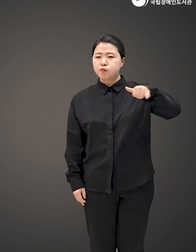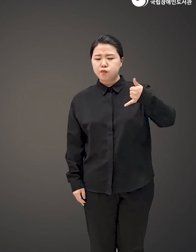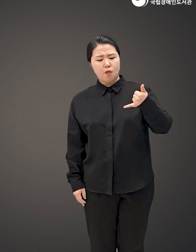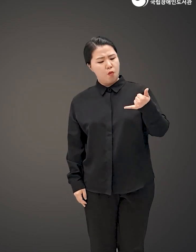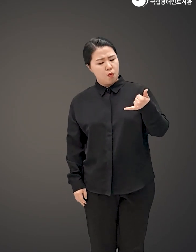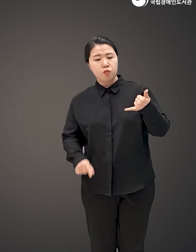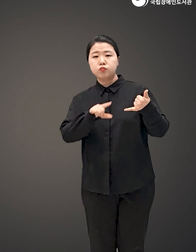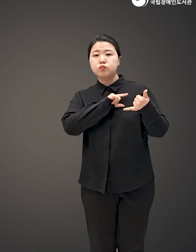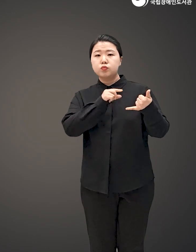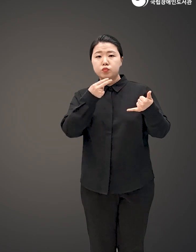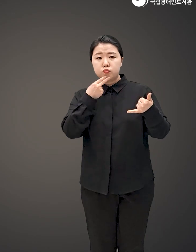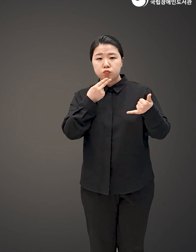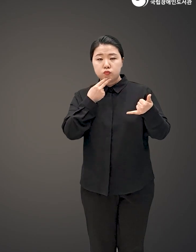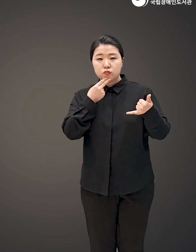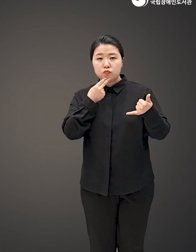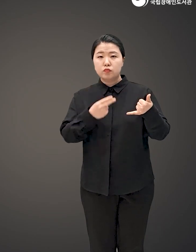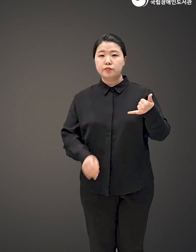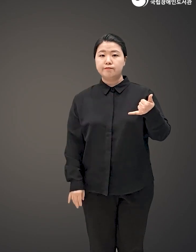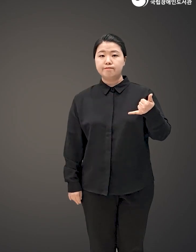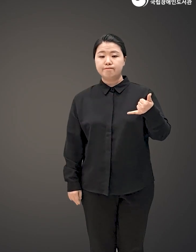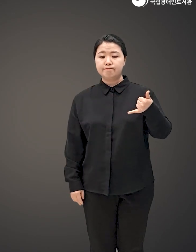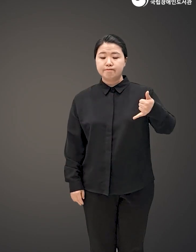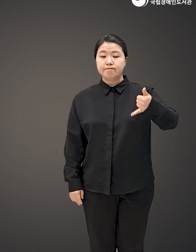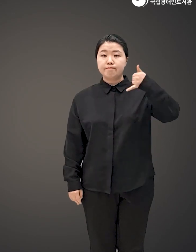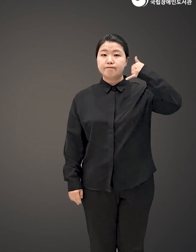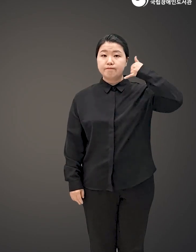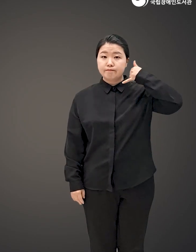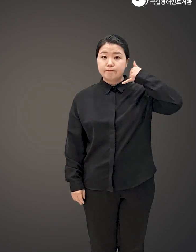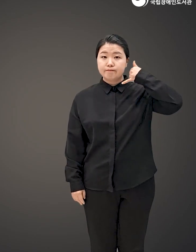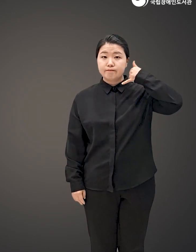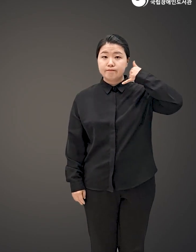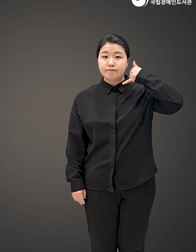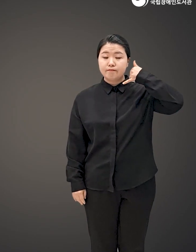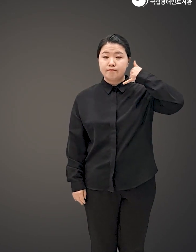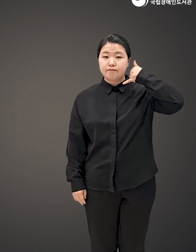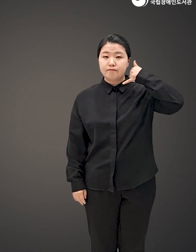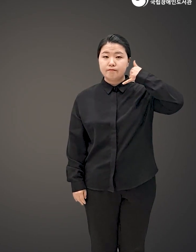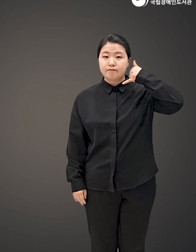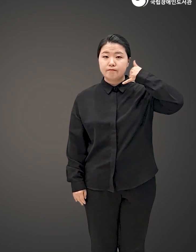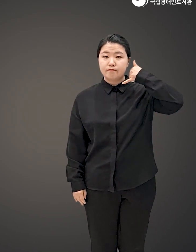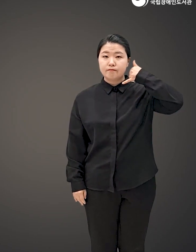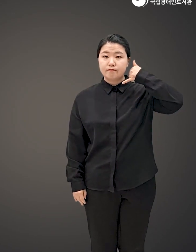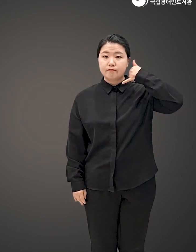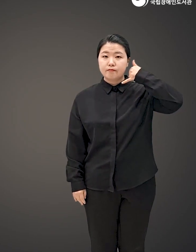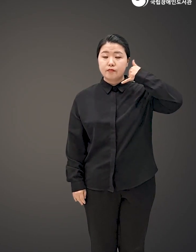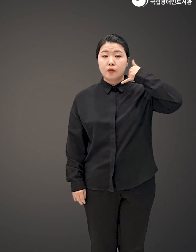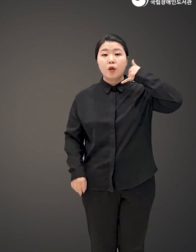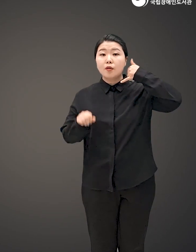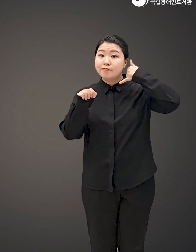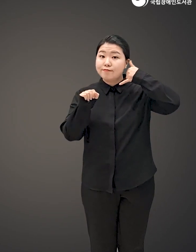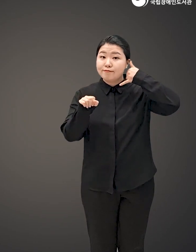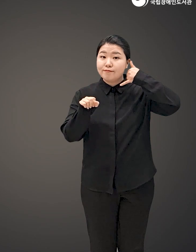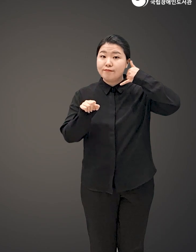액정에 알 수 없는 발신자라고 뜬다. 레이첼은 전화를 받는다.